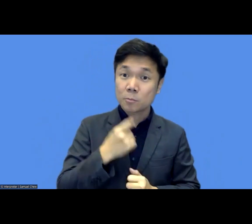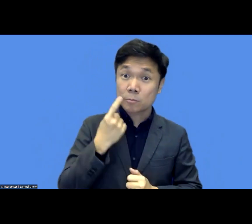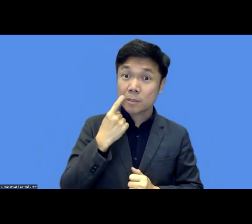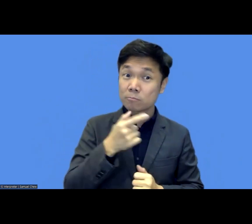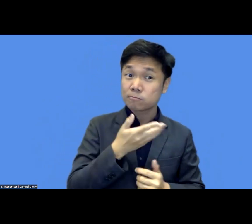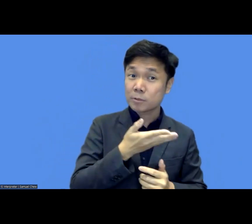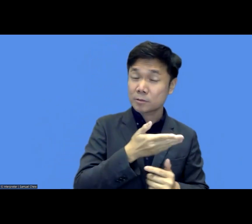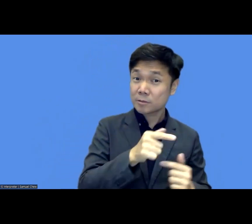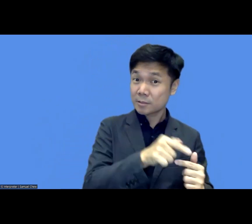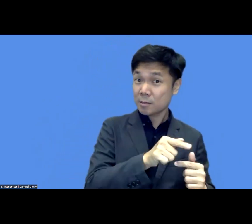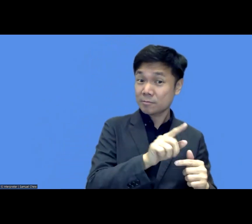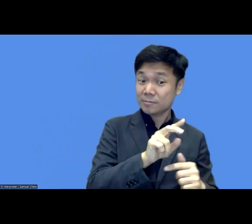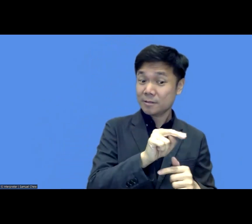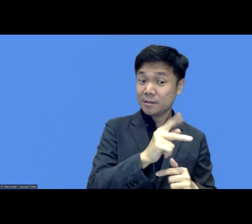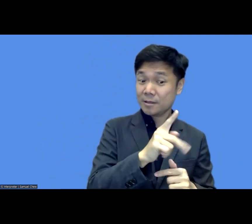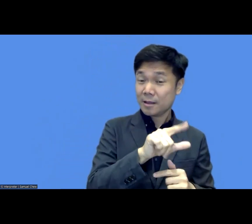oportunidades